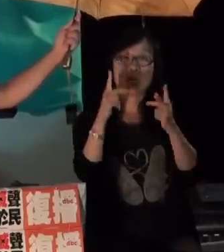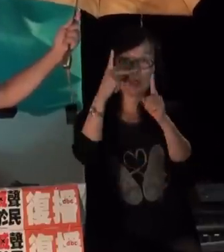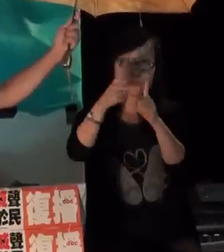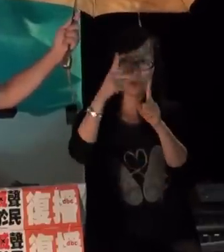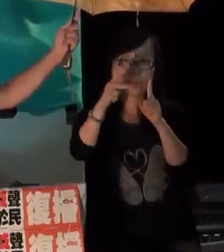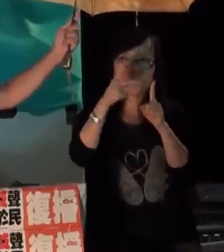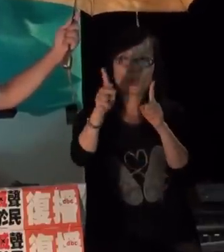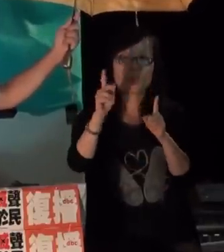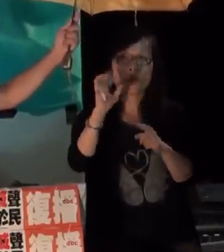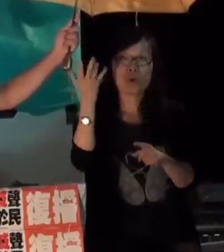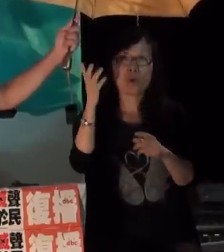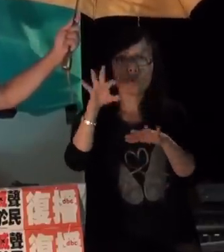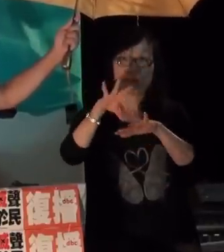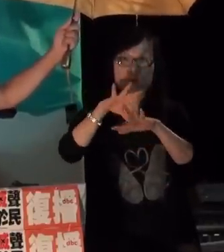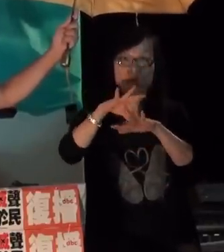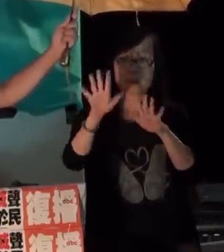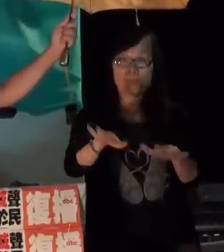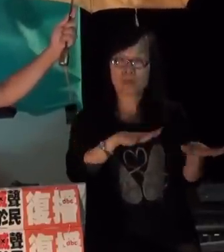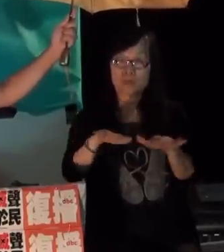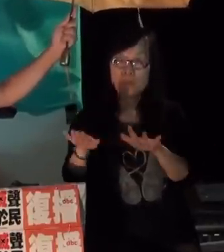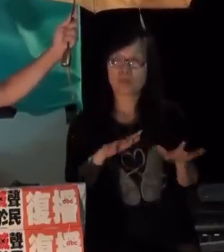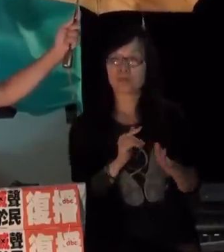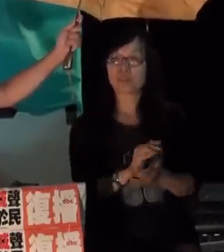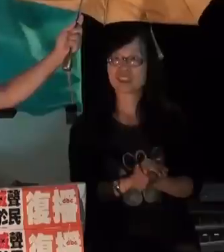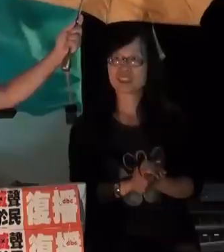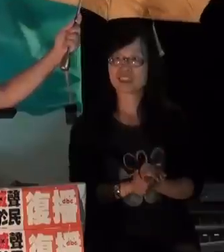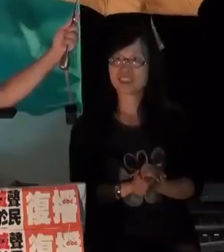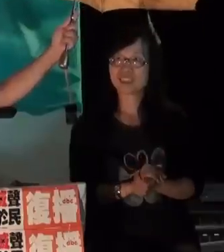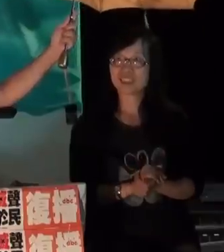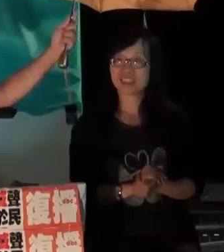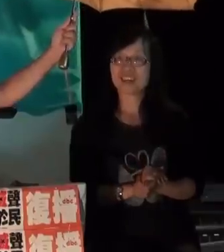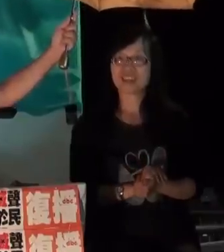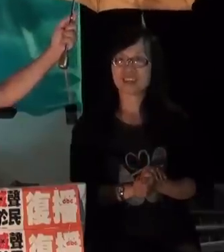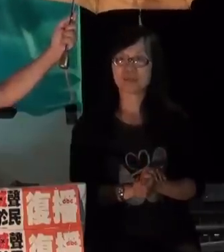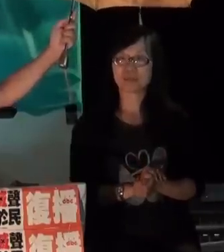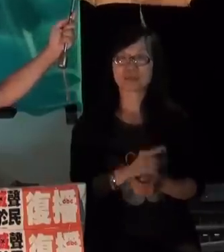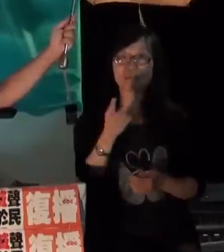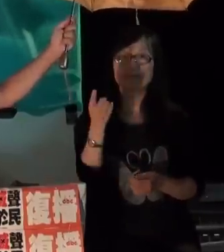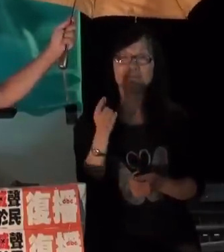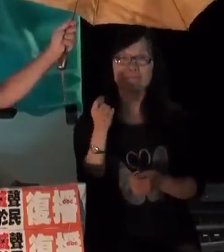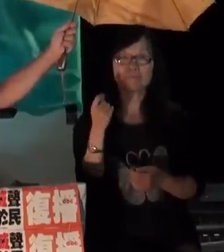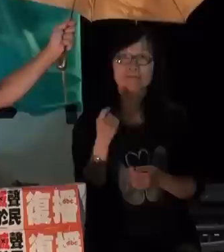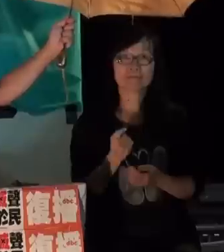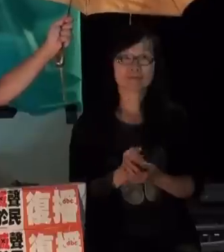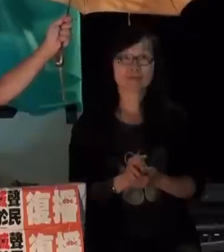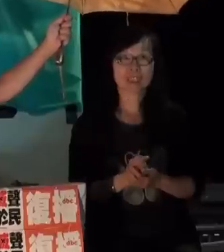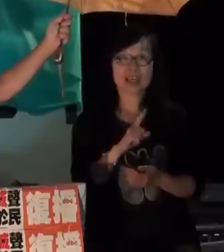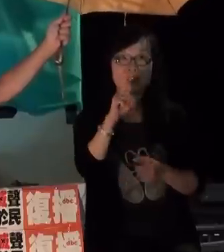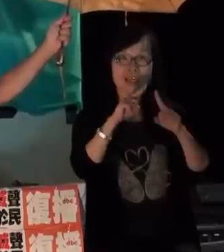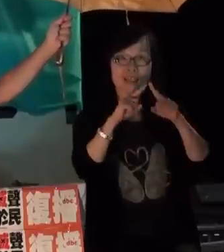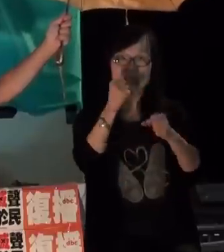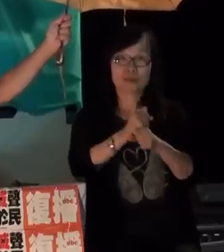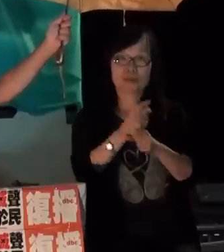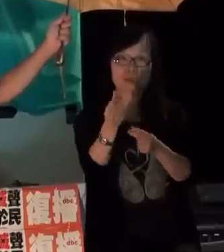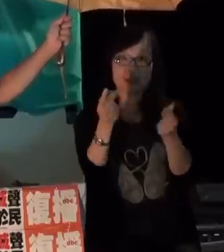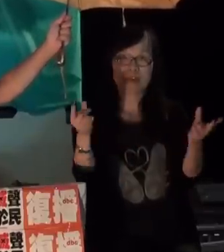係巴提亞整個人造沙灘一樣啫嘛，係嘛？即係好簡單，點解整個人造沙灘？因為有